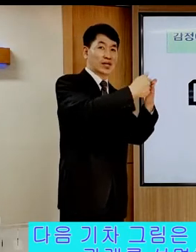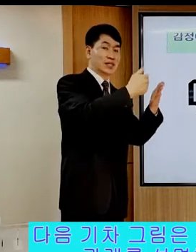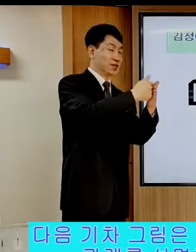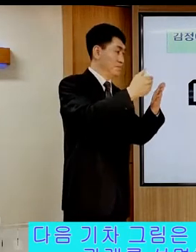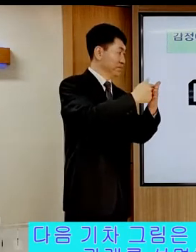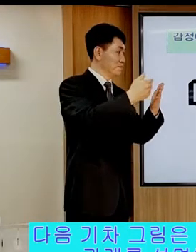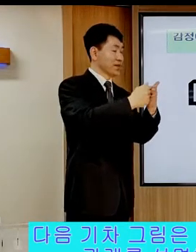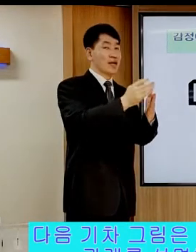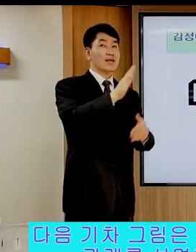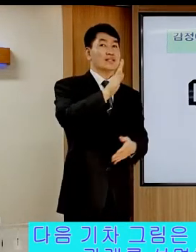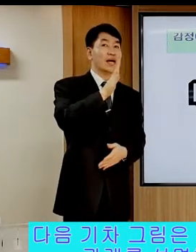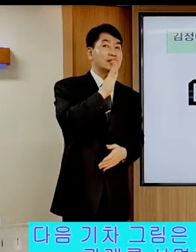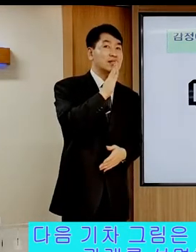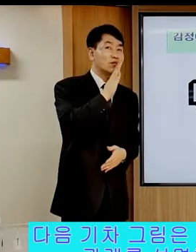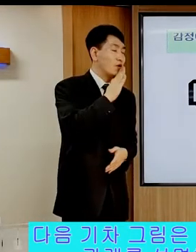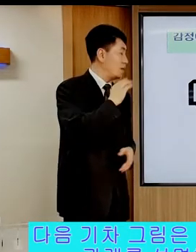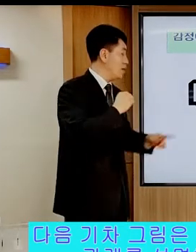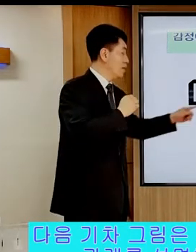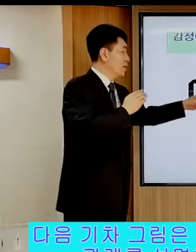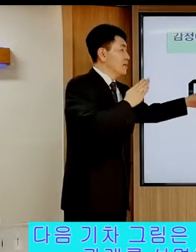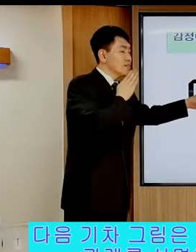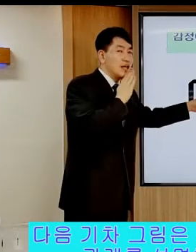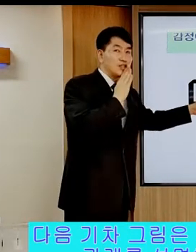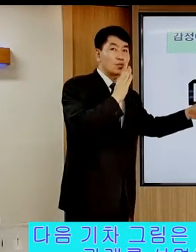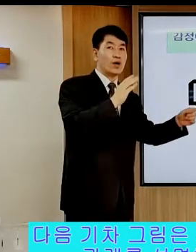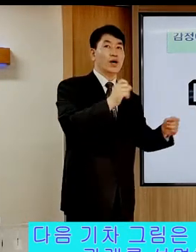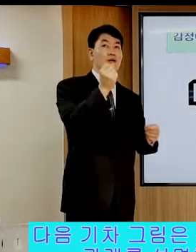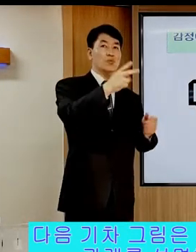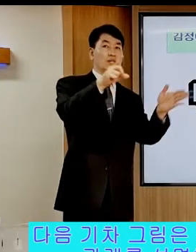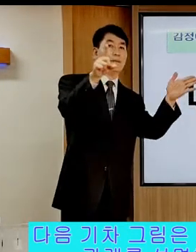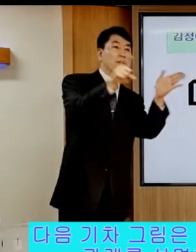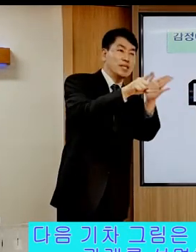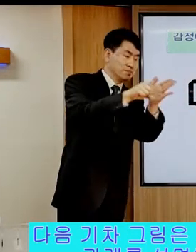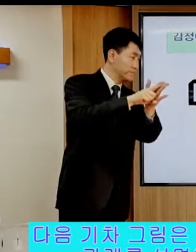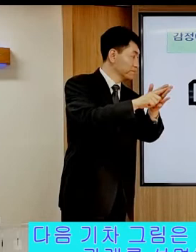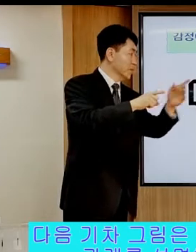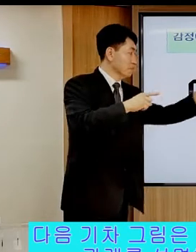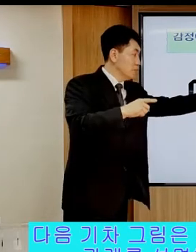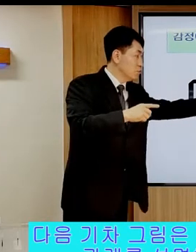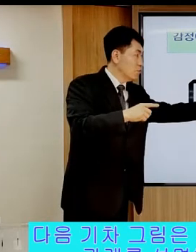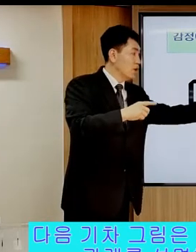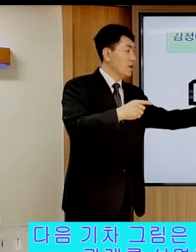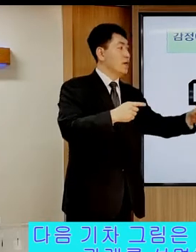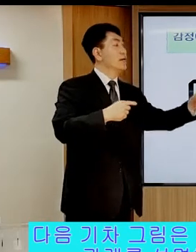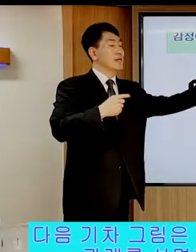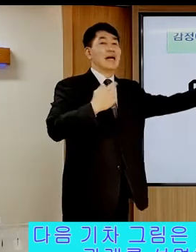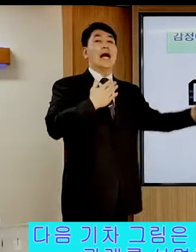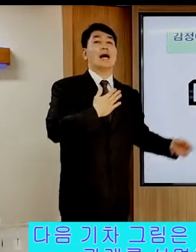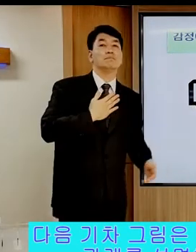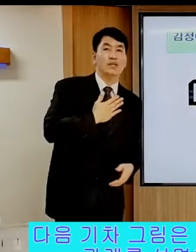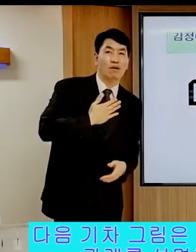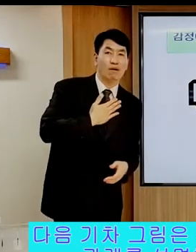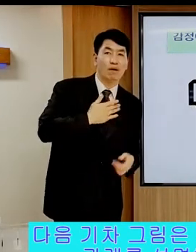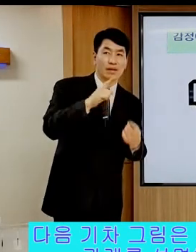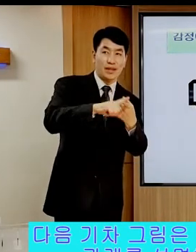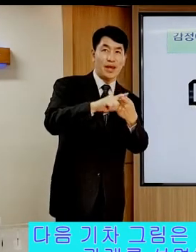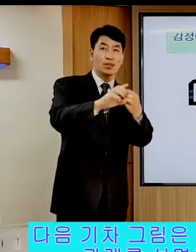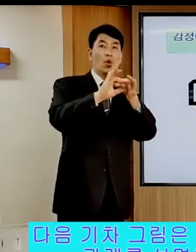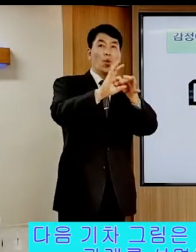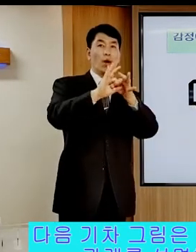그림 사실과 또한 믿음과 감정에 대한